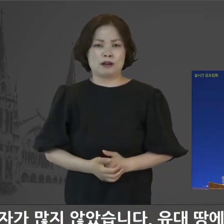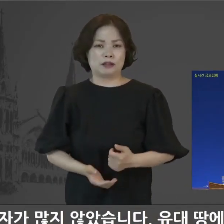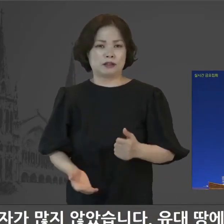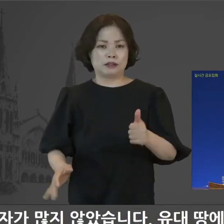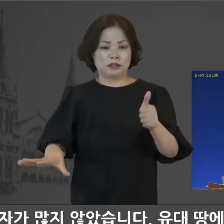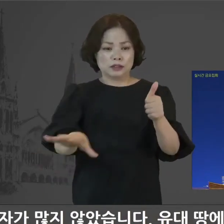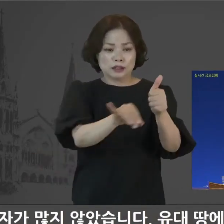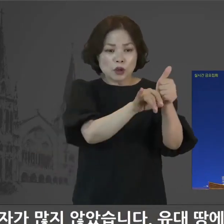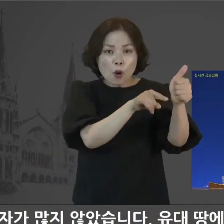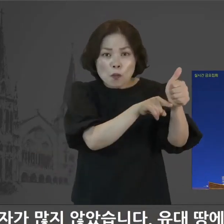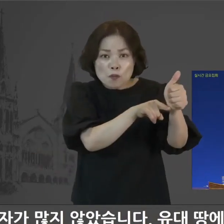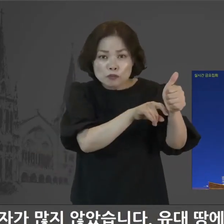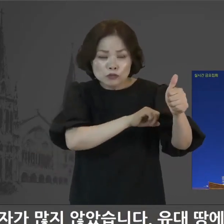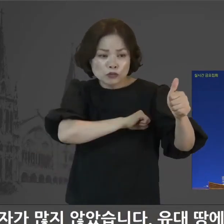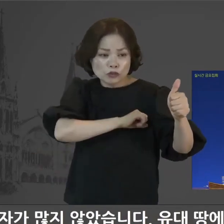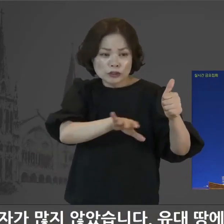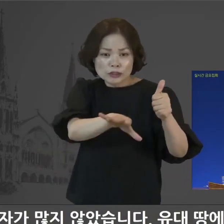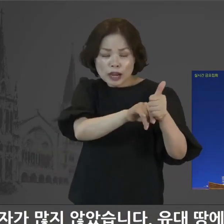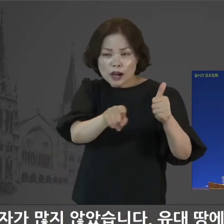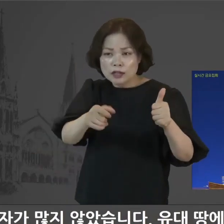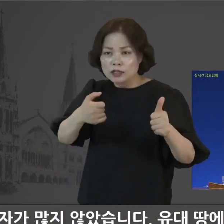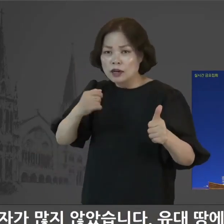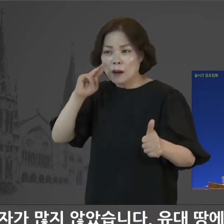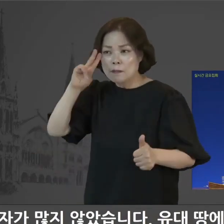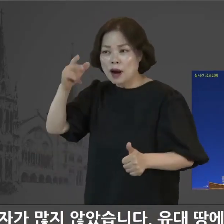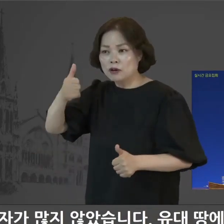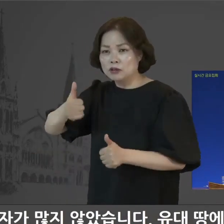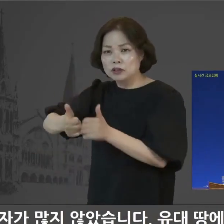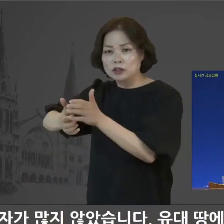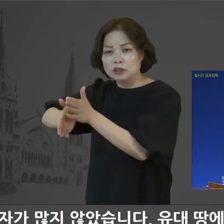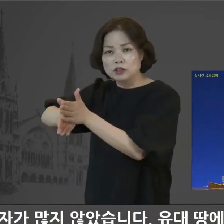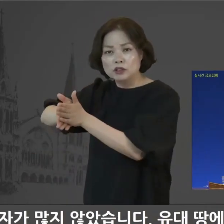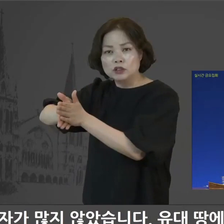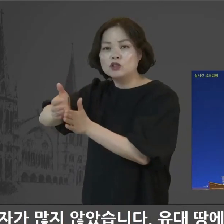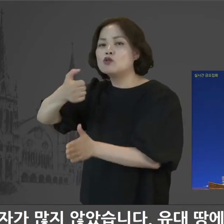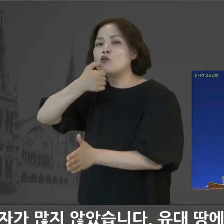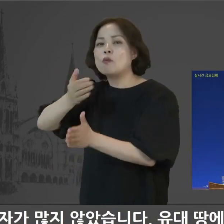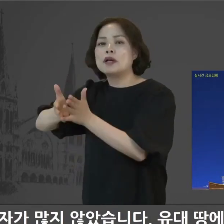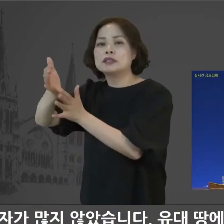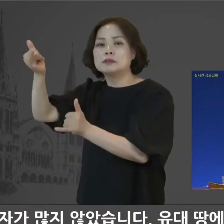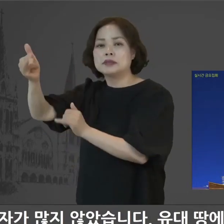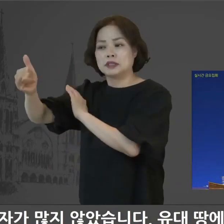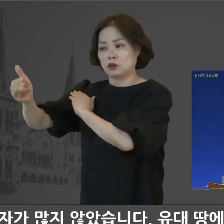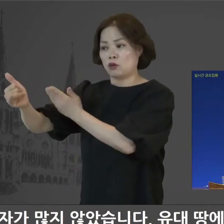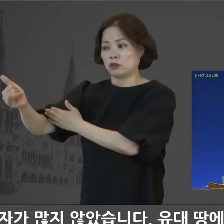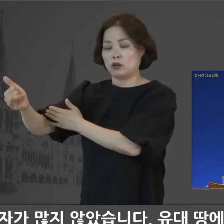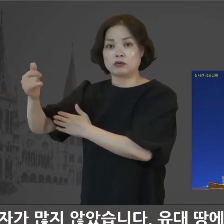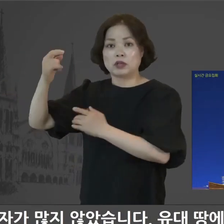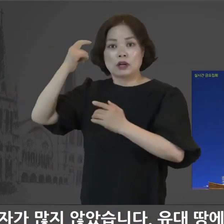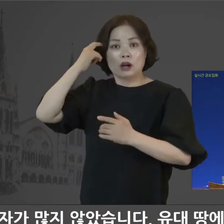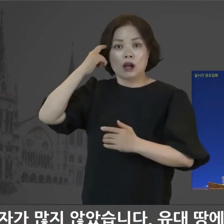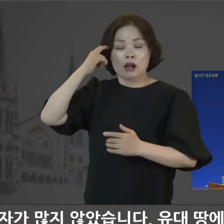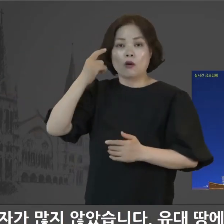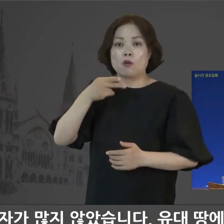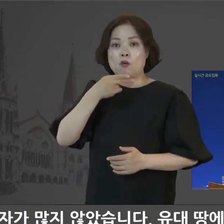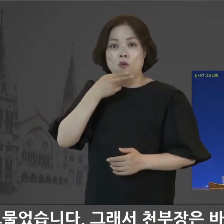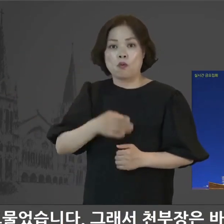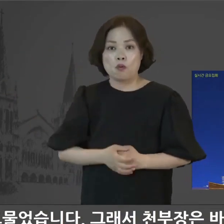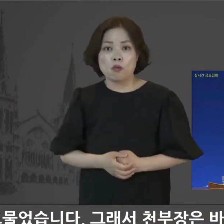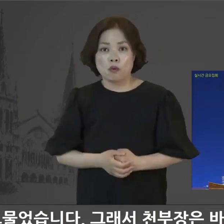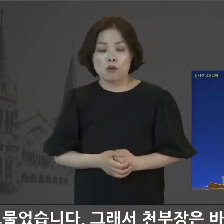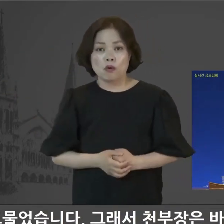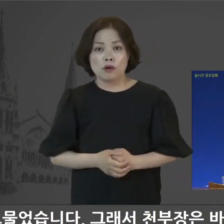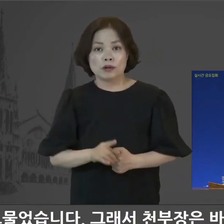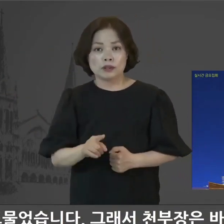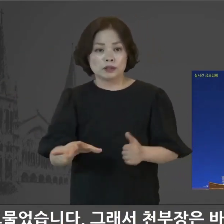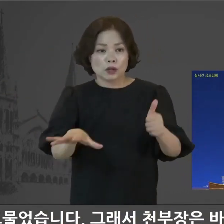천부장은 바울이 로마 시민권자라는 생각을 하지 못한 거예요. 여기서 이제